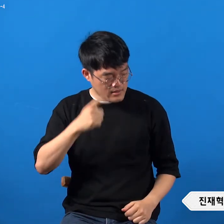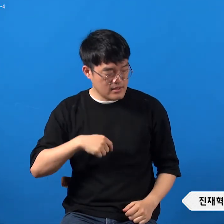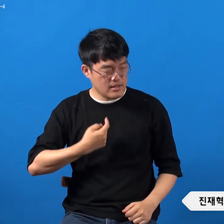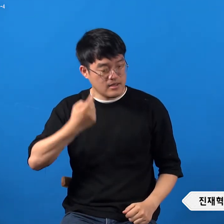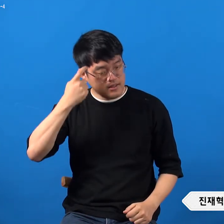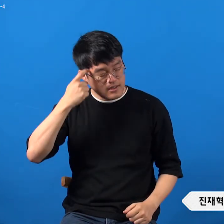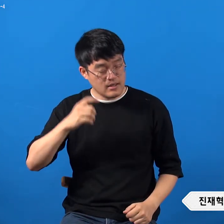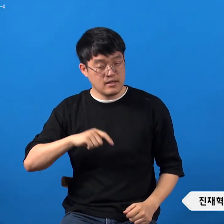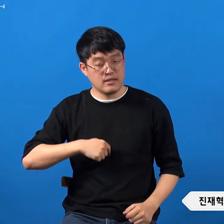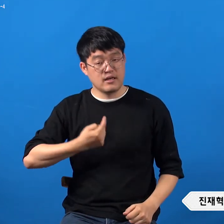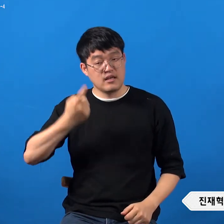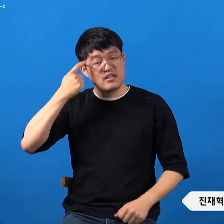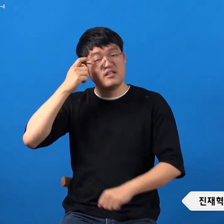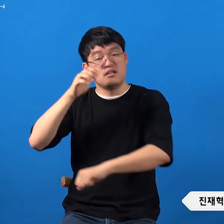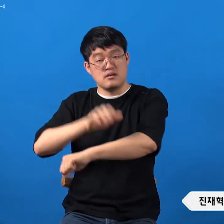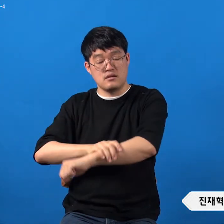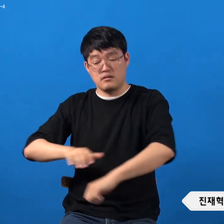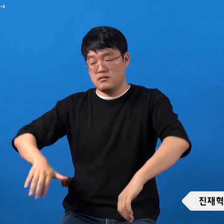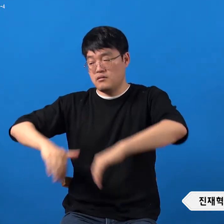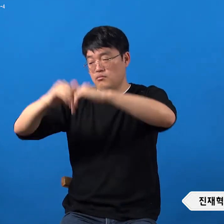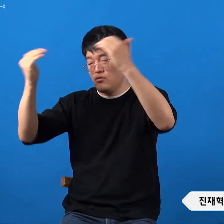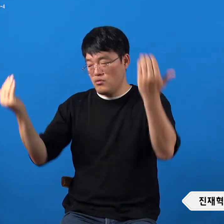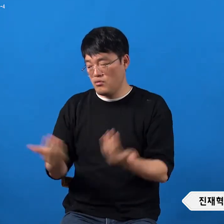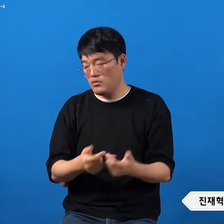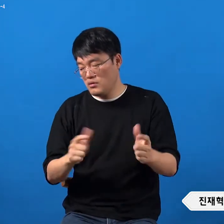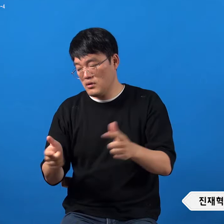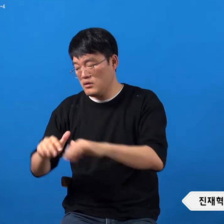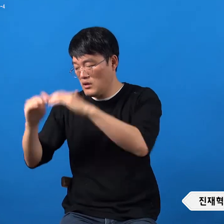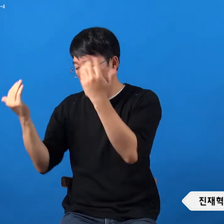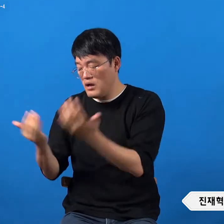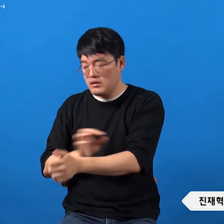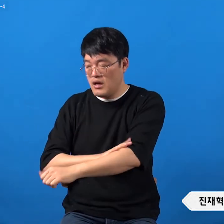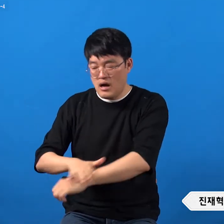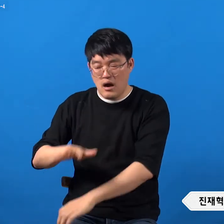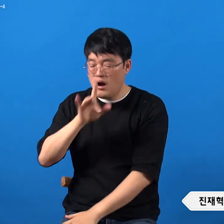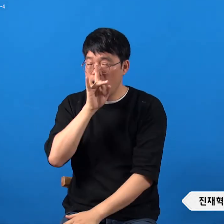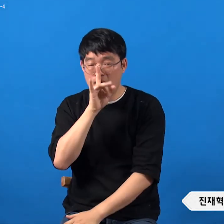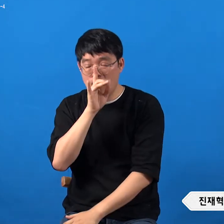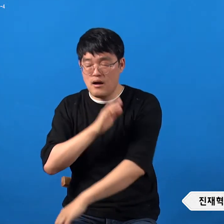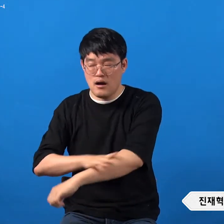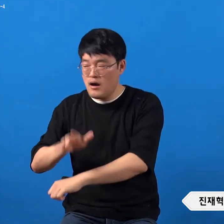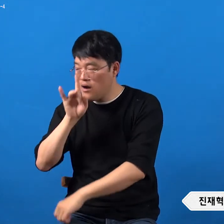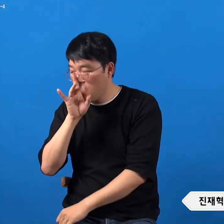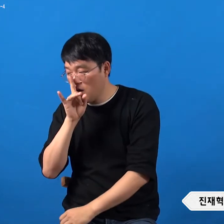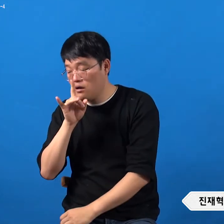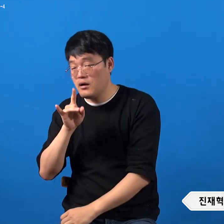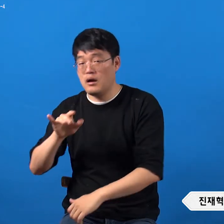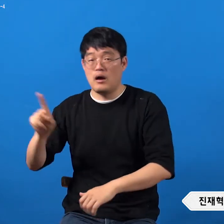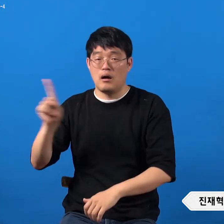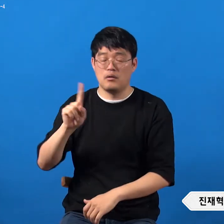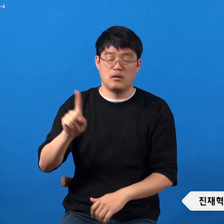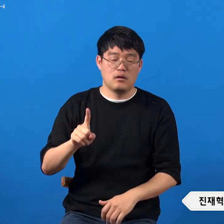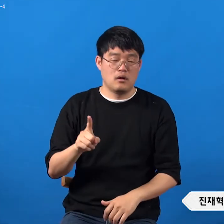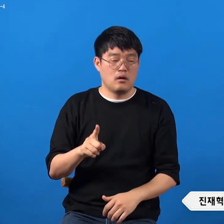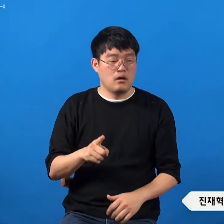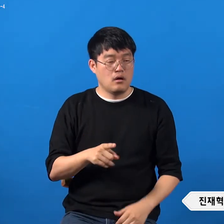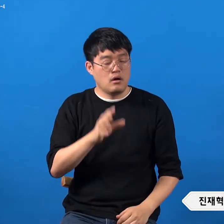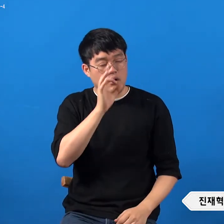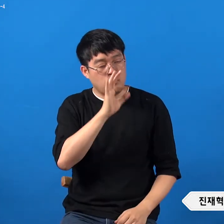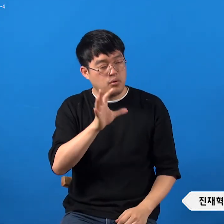생각과 자기 지혜, 그러나 그 모든 것들이 다 되지 않습니다. 할 수 없습니다. 아무것도 할 수